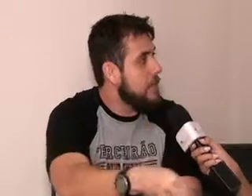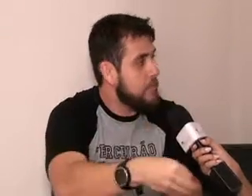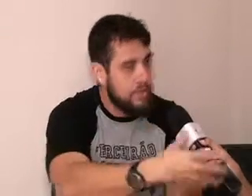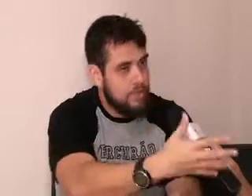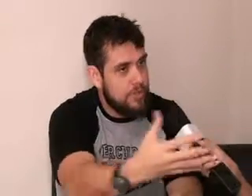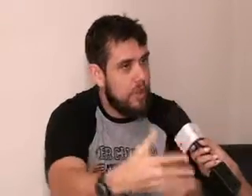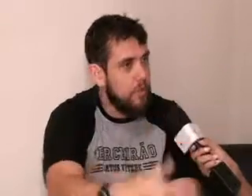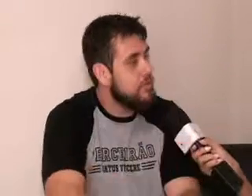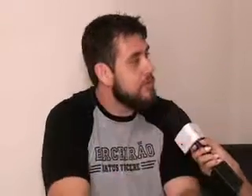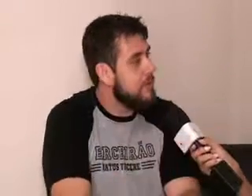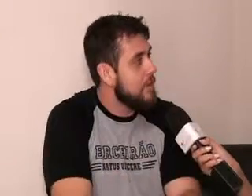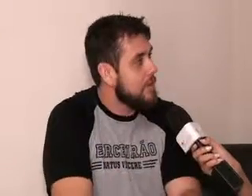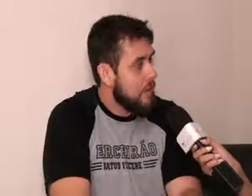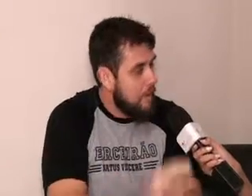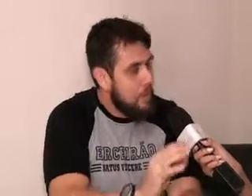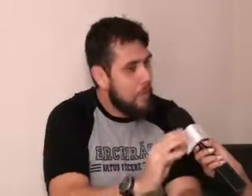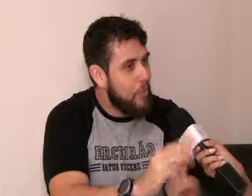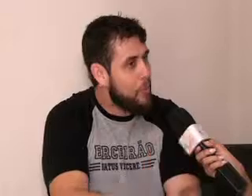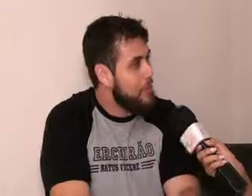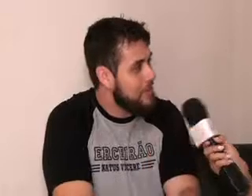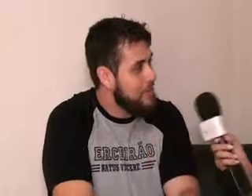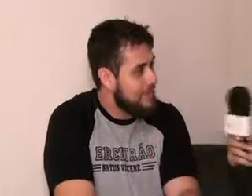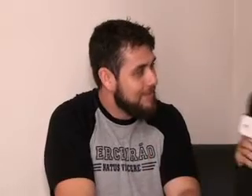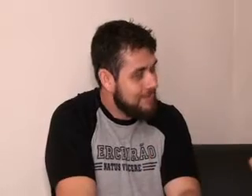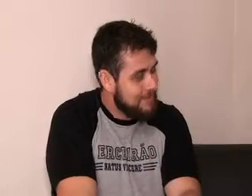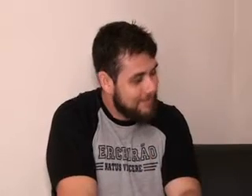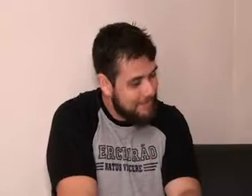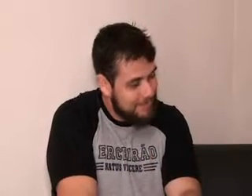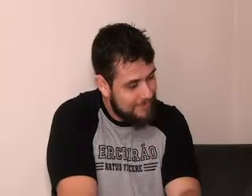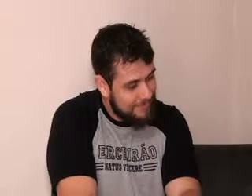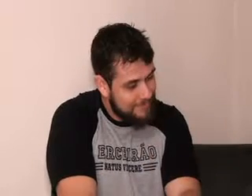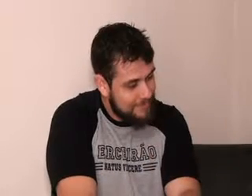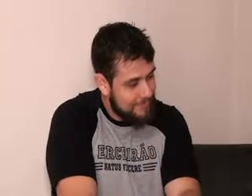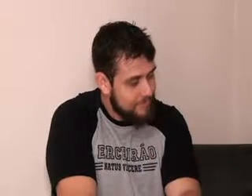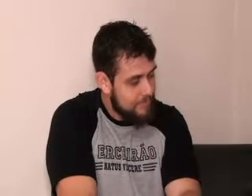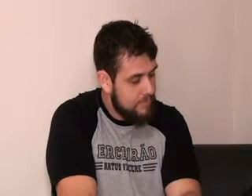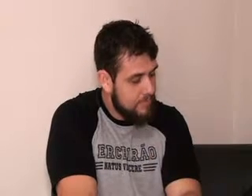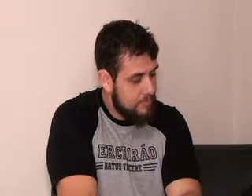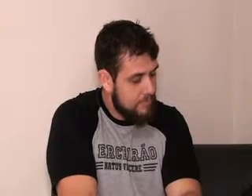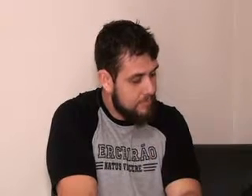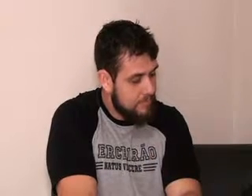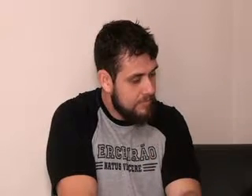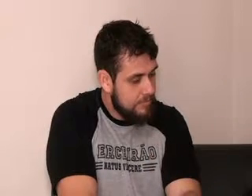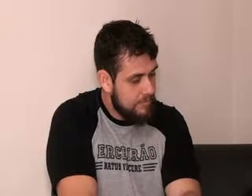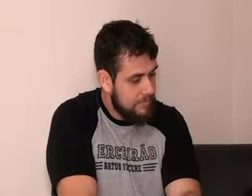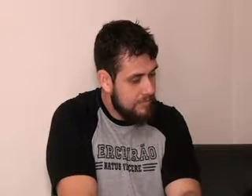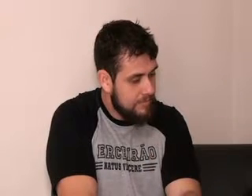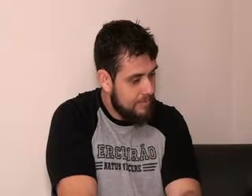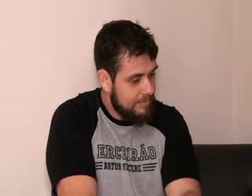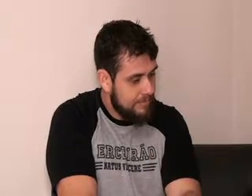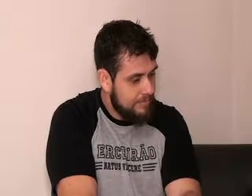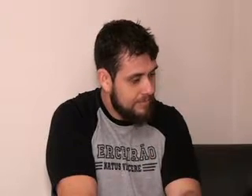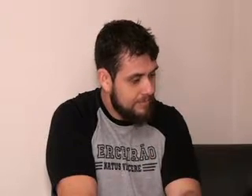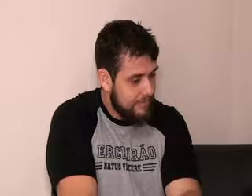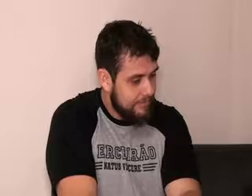Libras, para os seus alunos. Então, é bem pouco. E para todas as palavras de língua portuguesa, encontramos